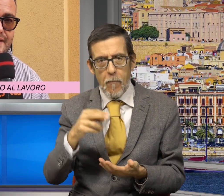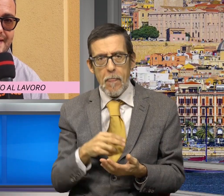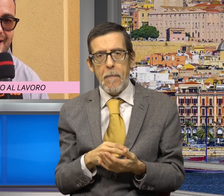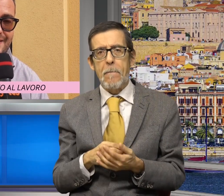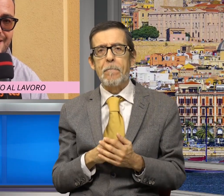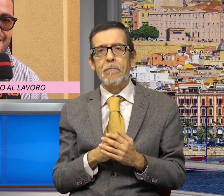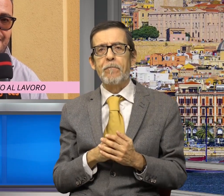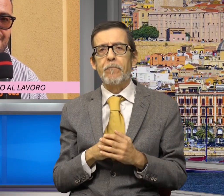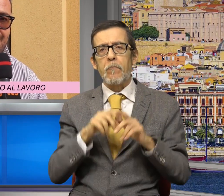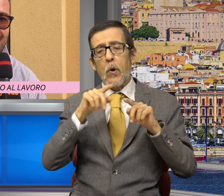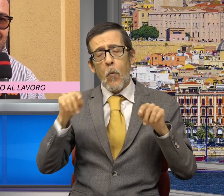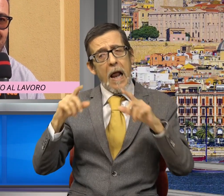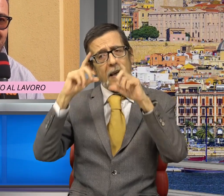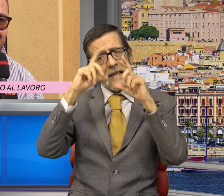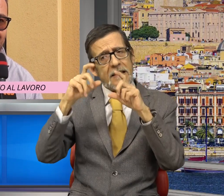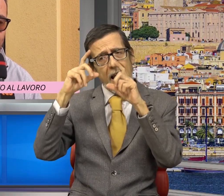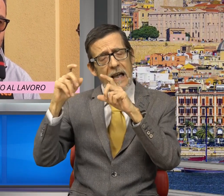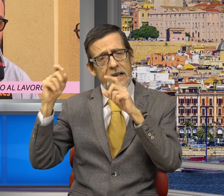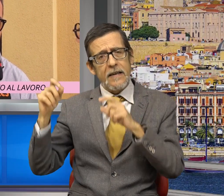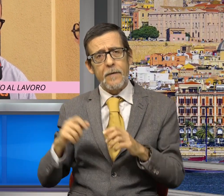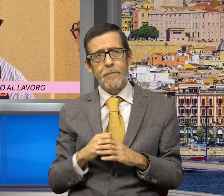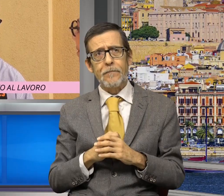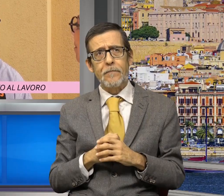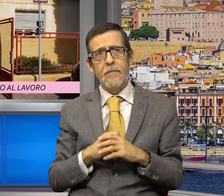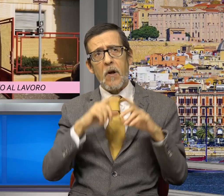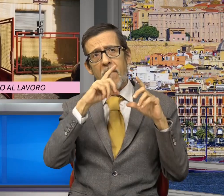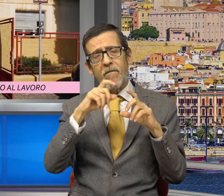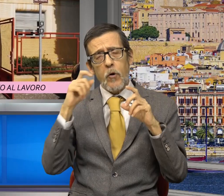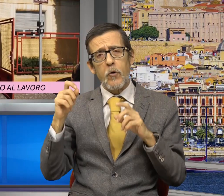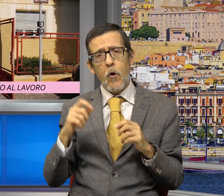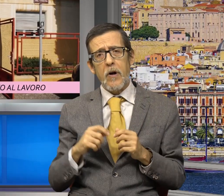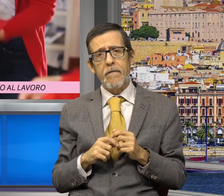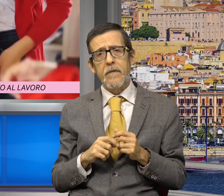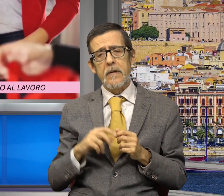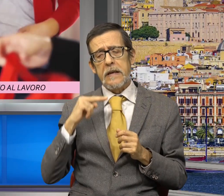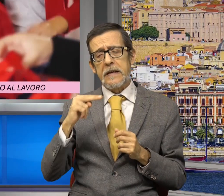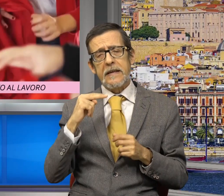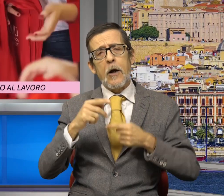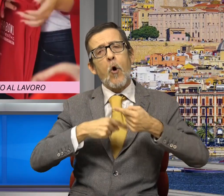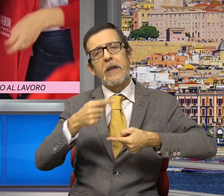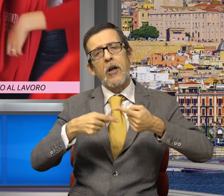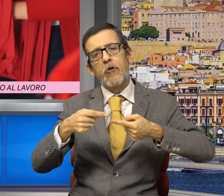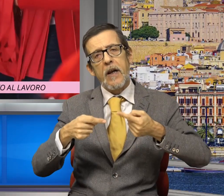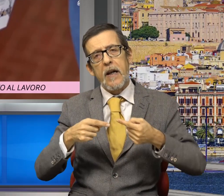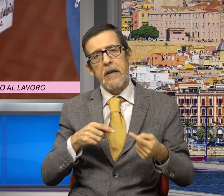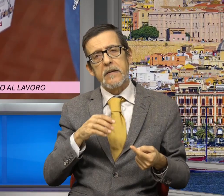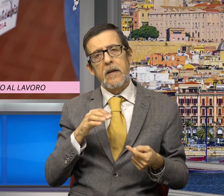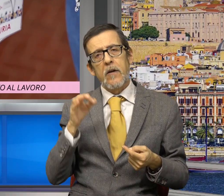alcuni scatti di fotografi e fotografi di seconda generazione o con background migratorio.